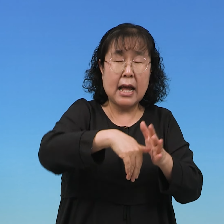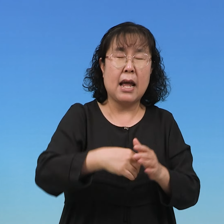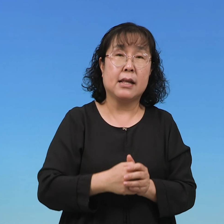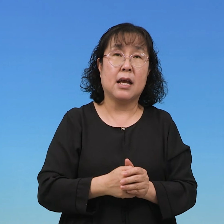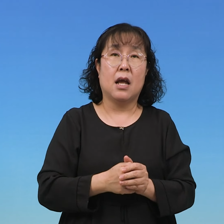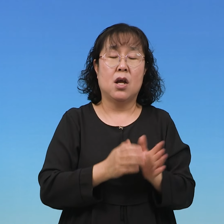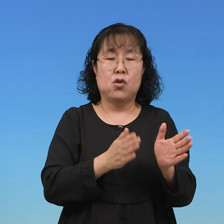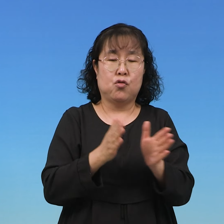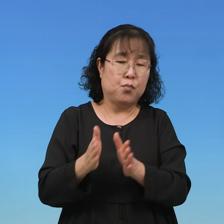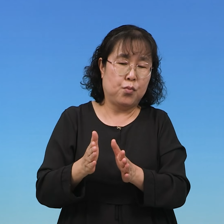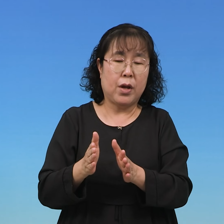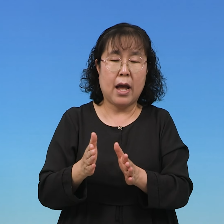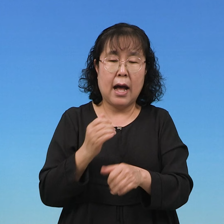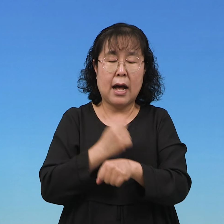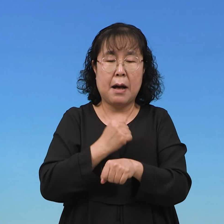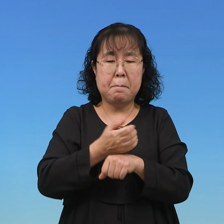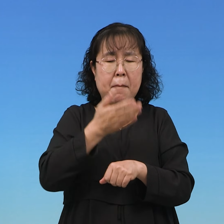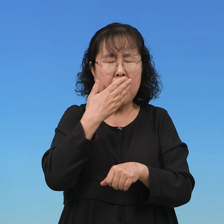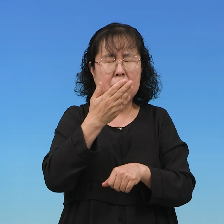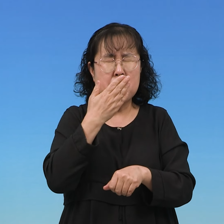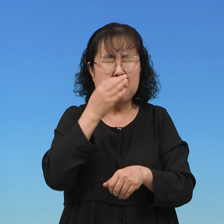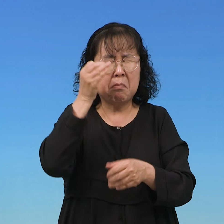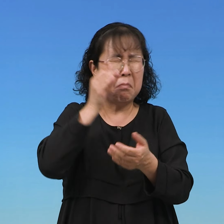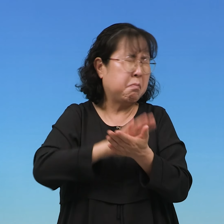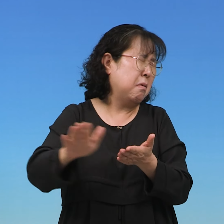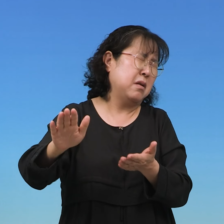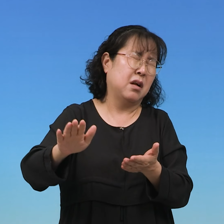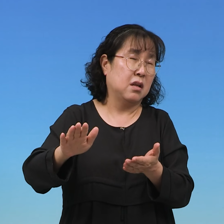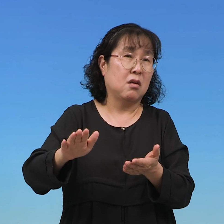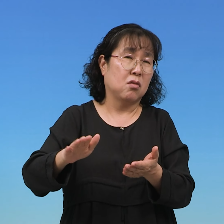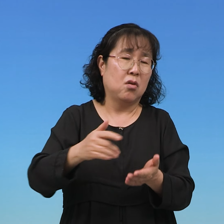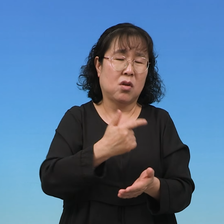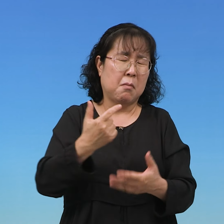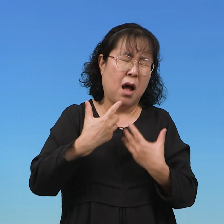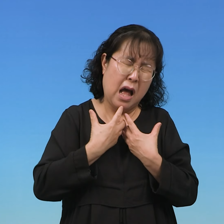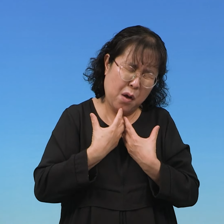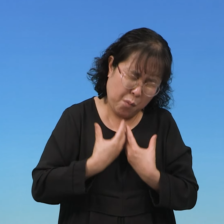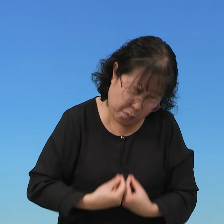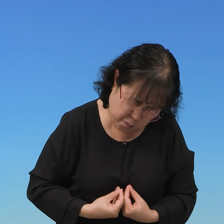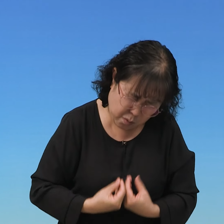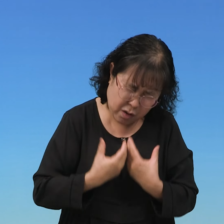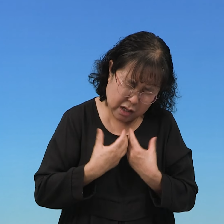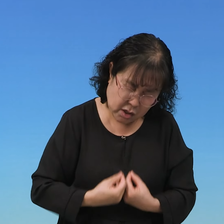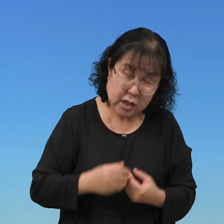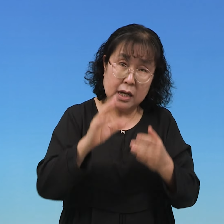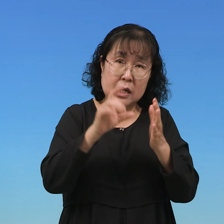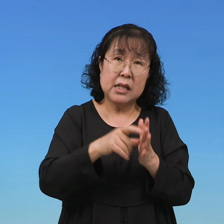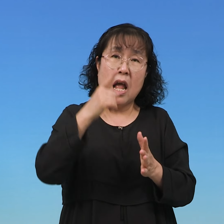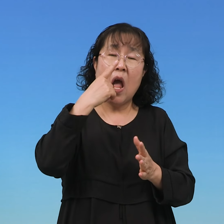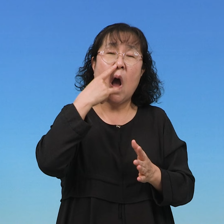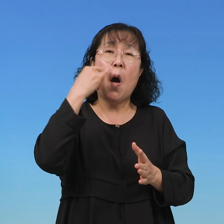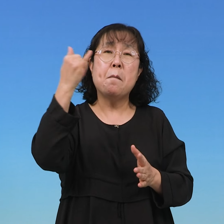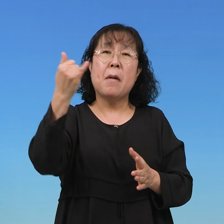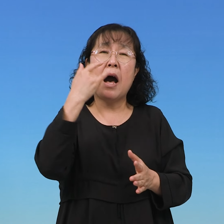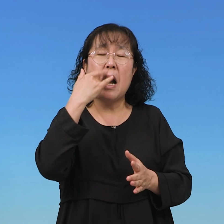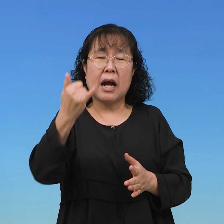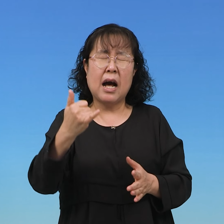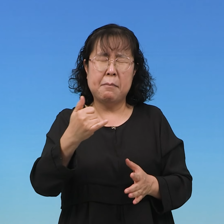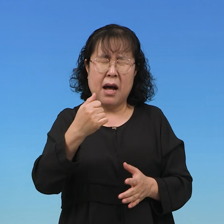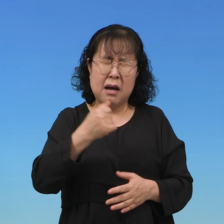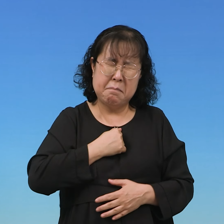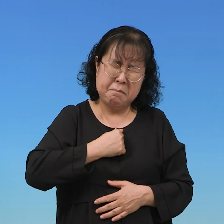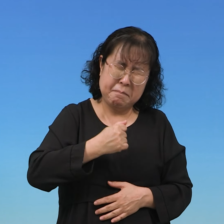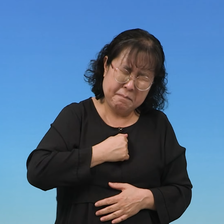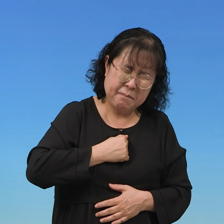이제 준비해간 식량도 떨어지고 너무나 절망적인 상황에 놓이니까 이 어머니가 못